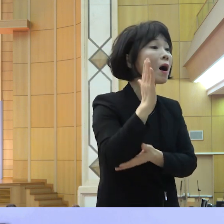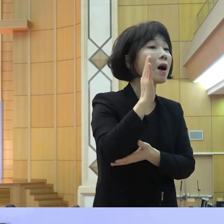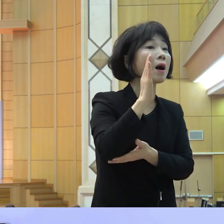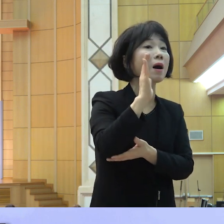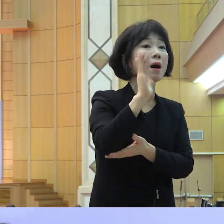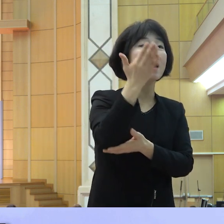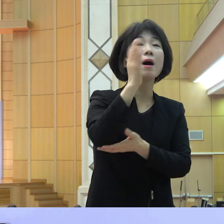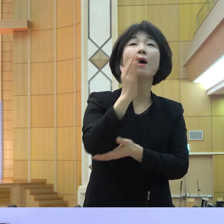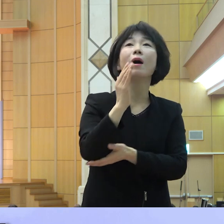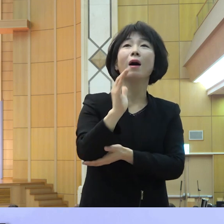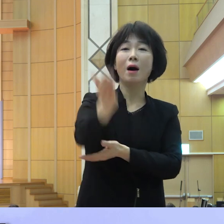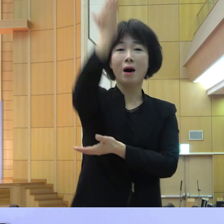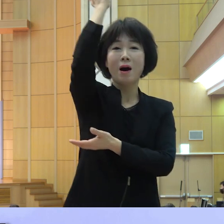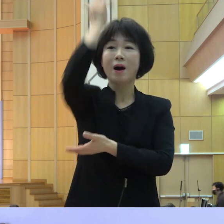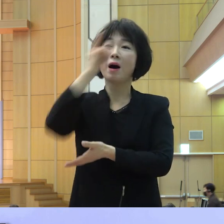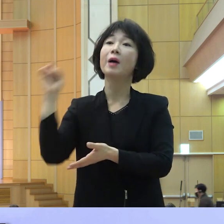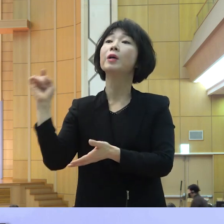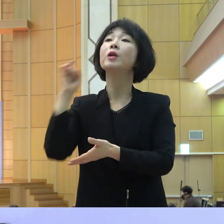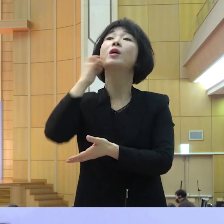영광